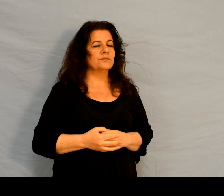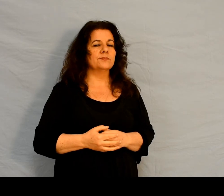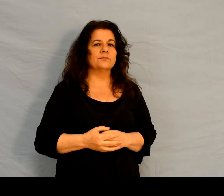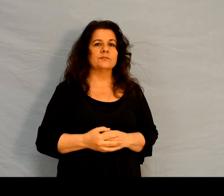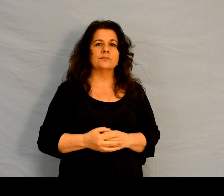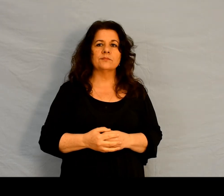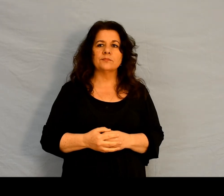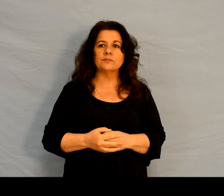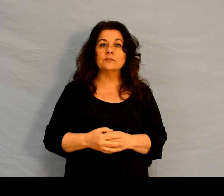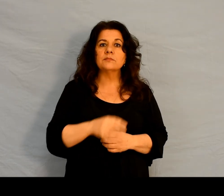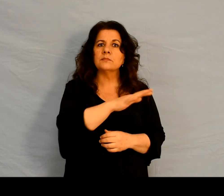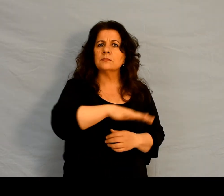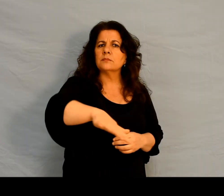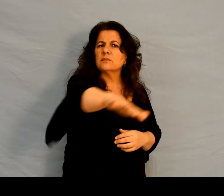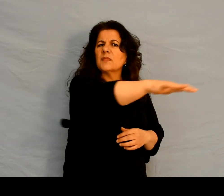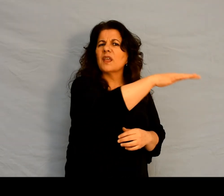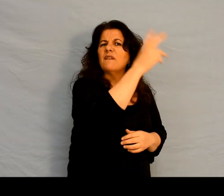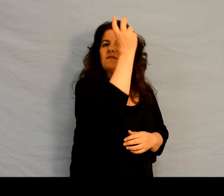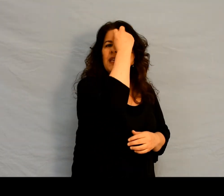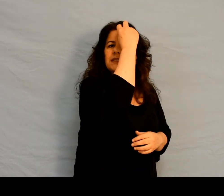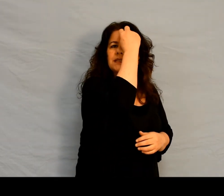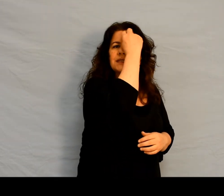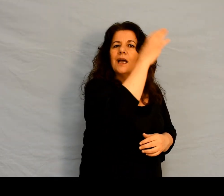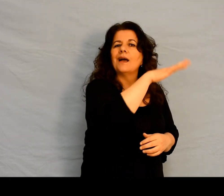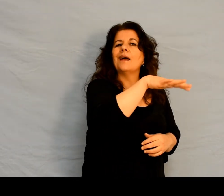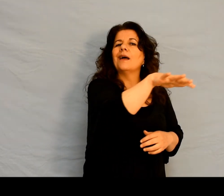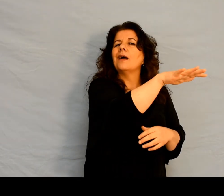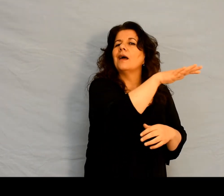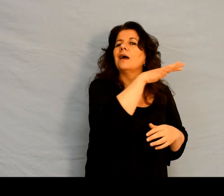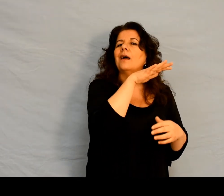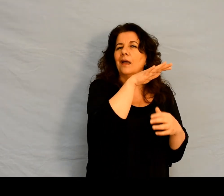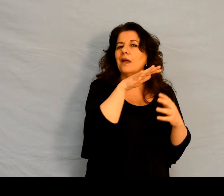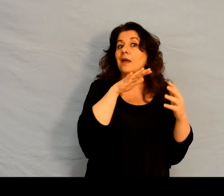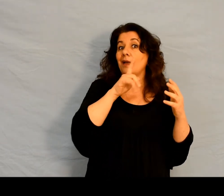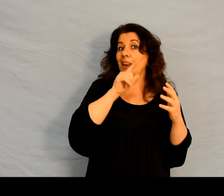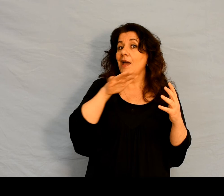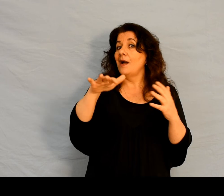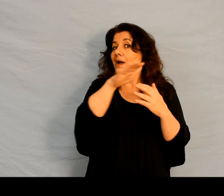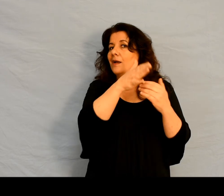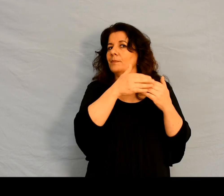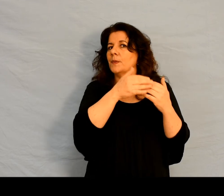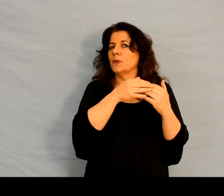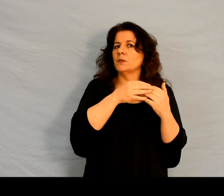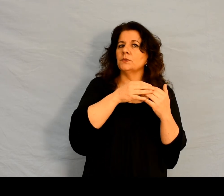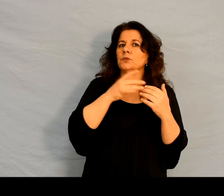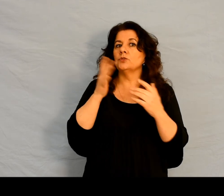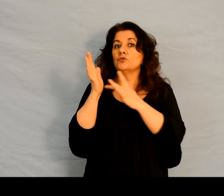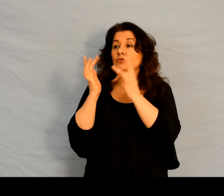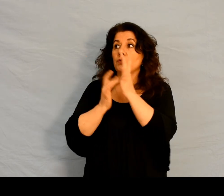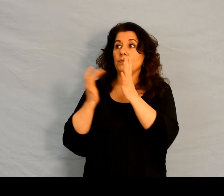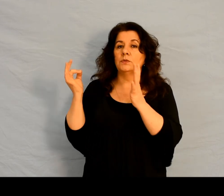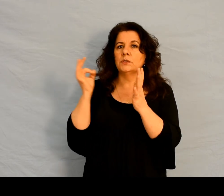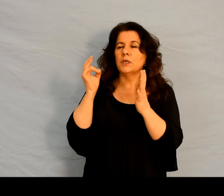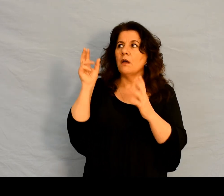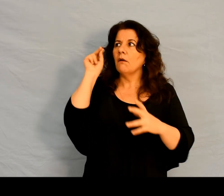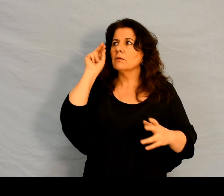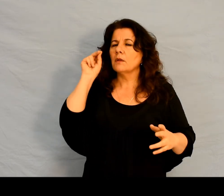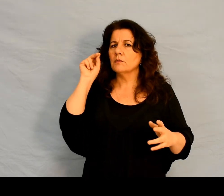Parmi les pharisiens, ceux qui étaient avec lui entendirent ces paroles et lui dirent, «